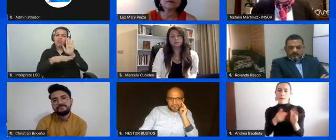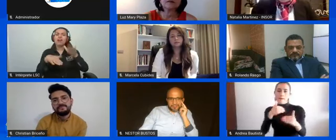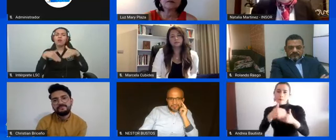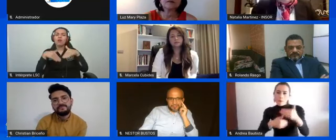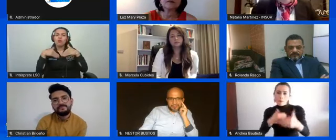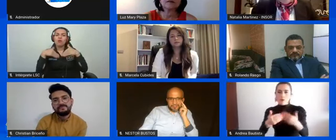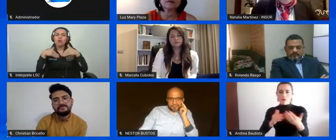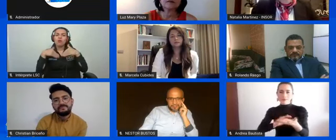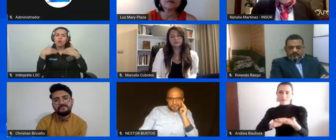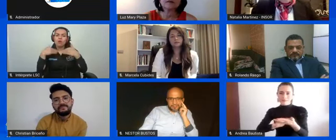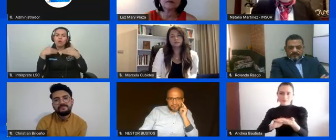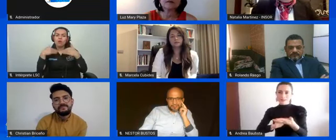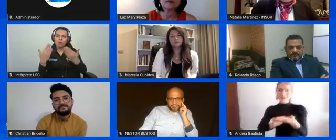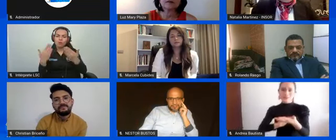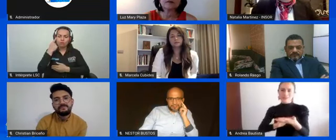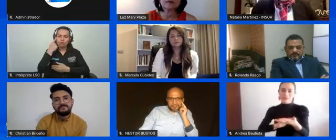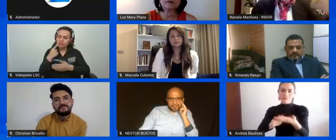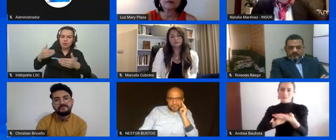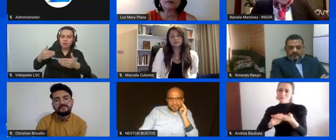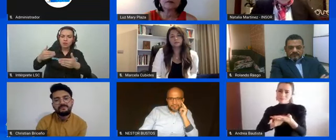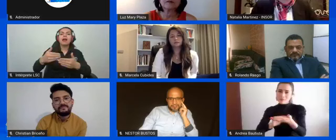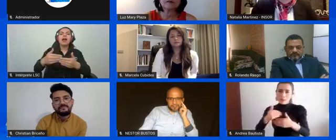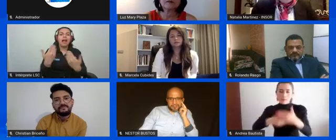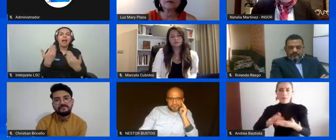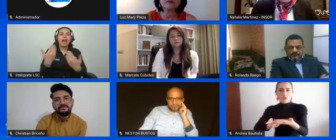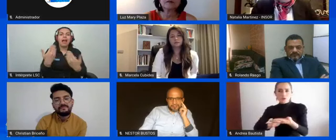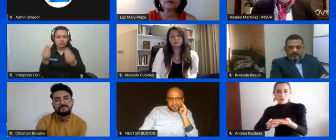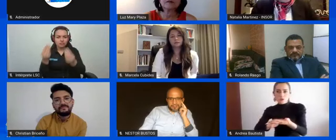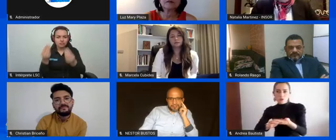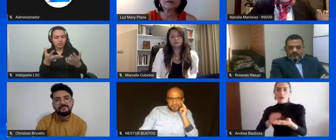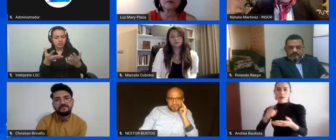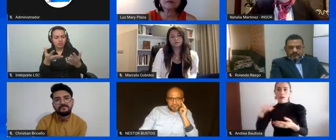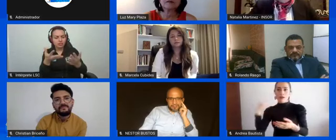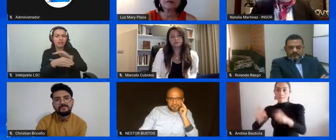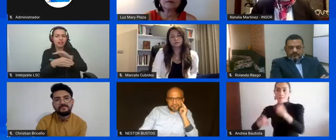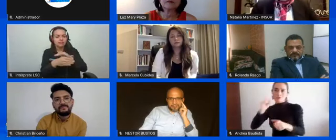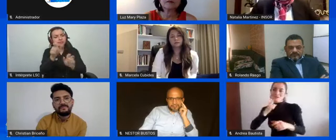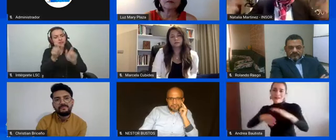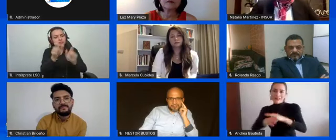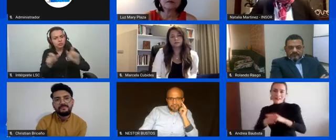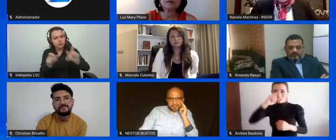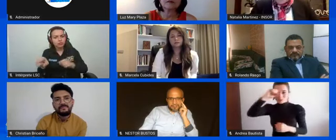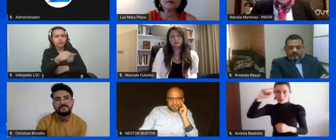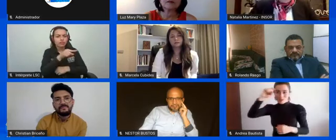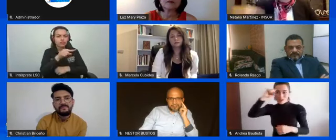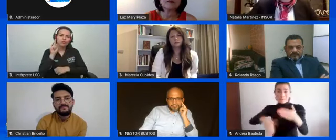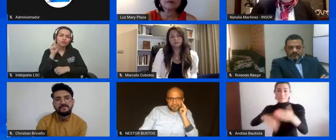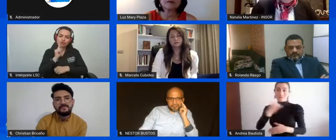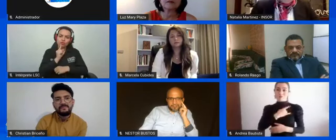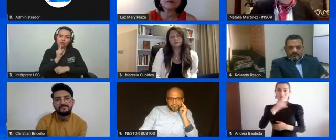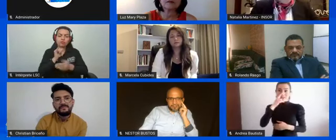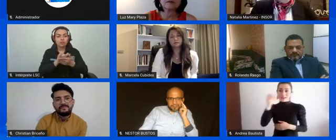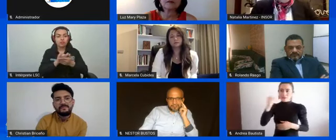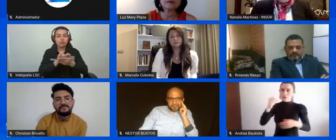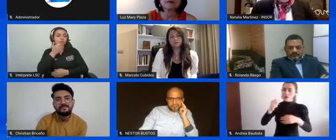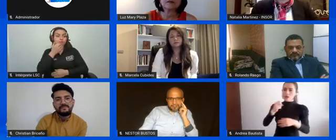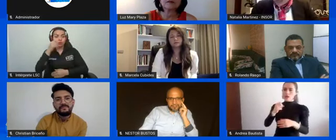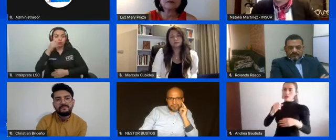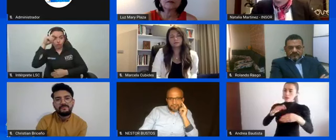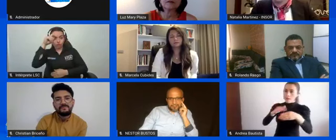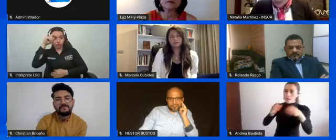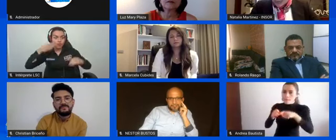y promover el acceso de las personas sordas, el caso de Giovanni a la Universidad Nacional, o el caso de otras personas sordas al tema